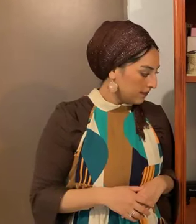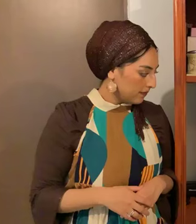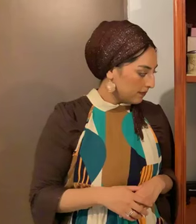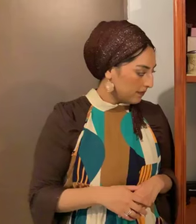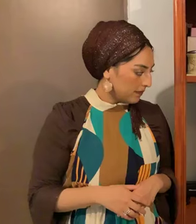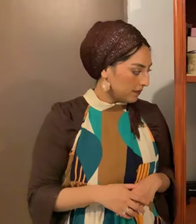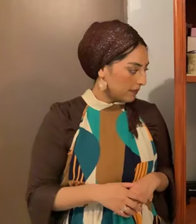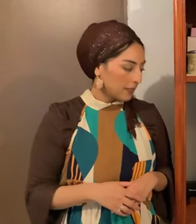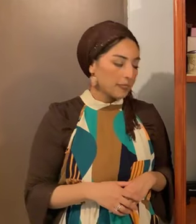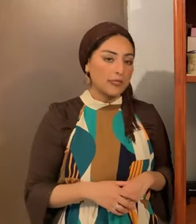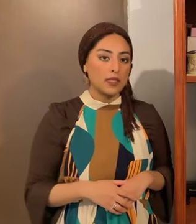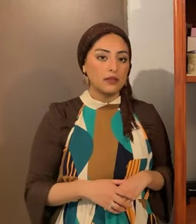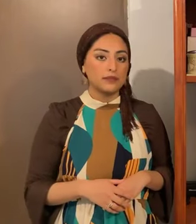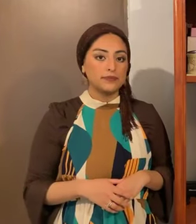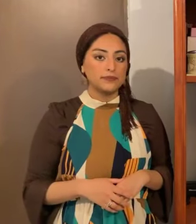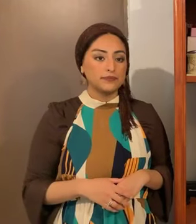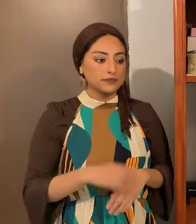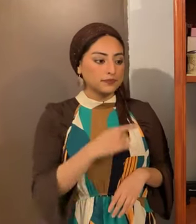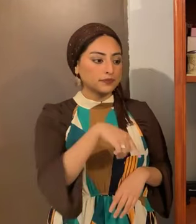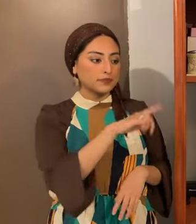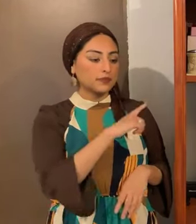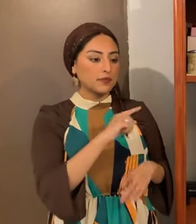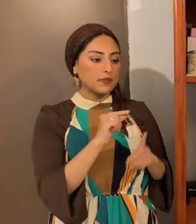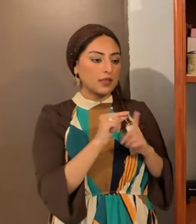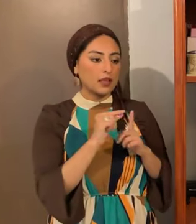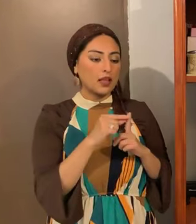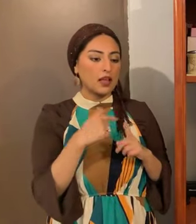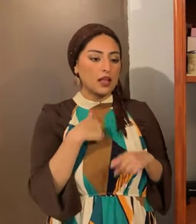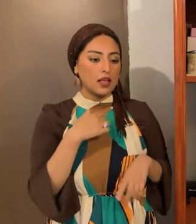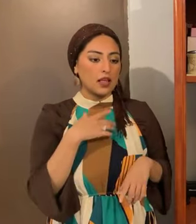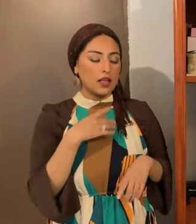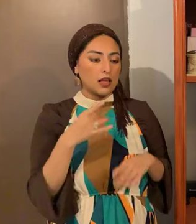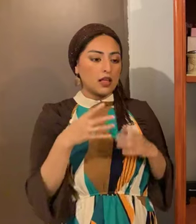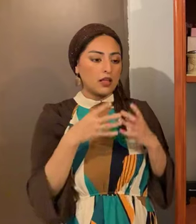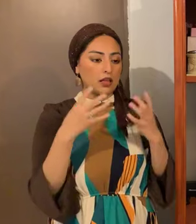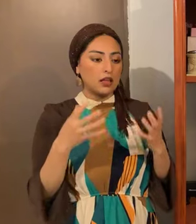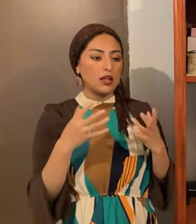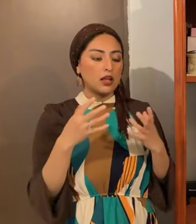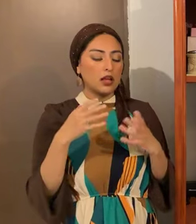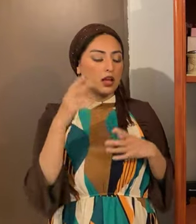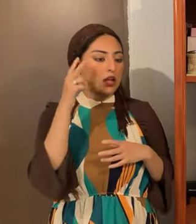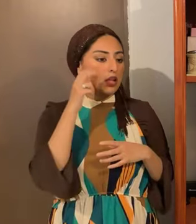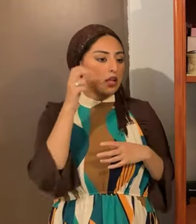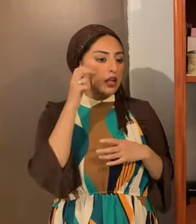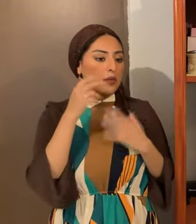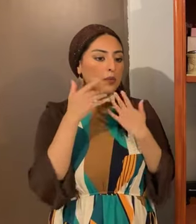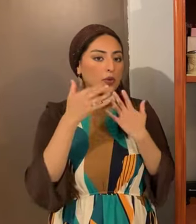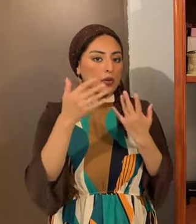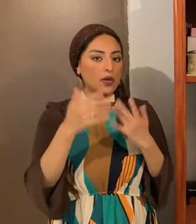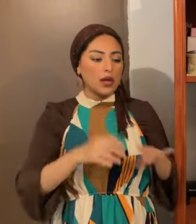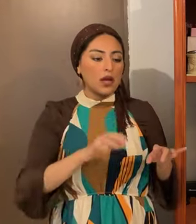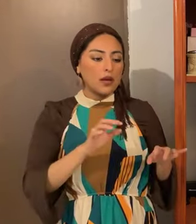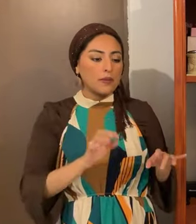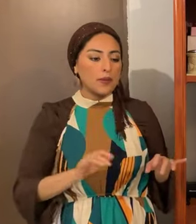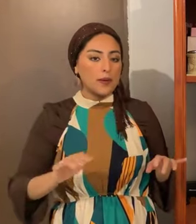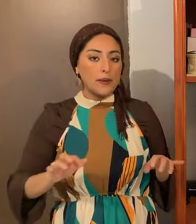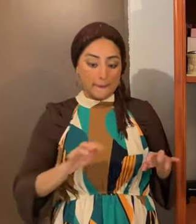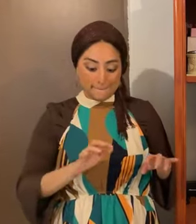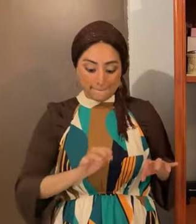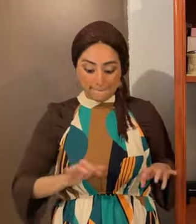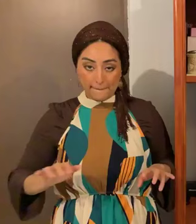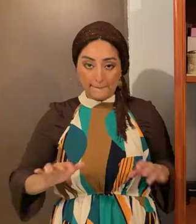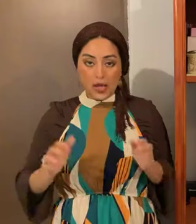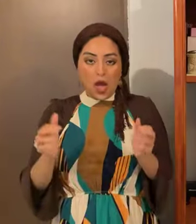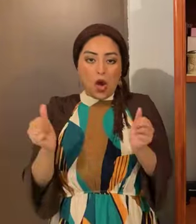Nos hace reflexionar, no sé, a mí cada nota musical o cada forma musical o